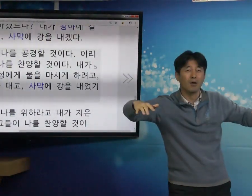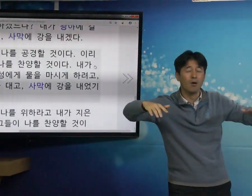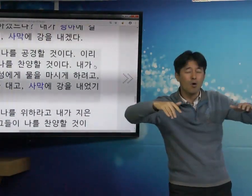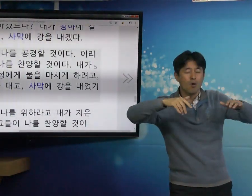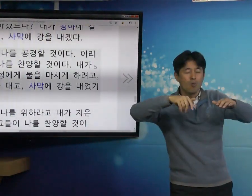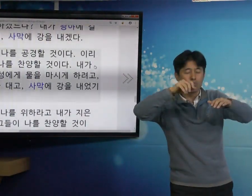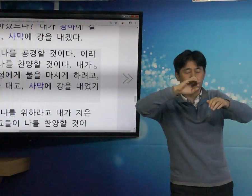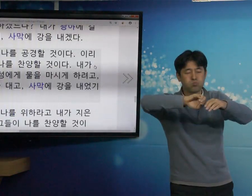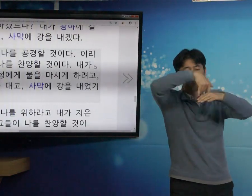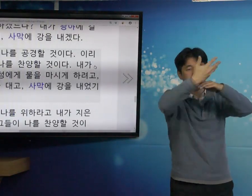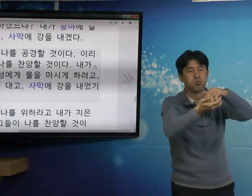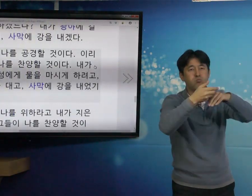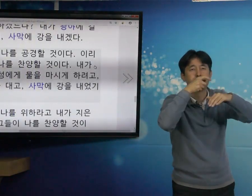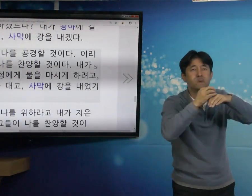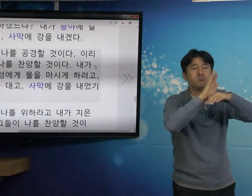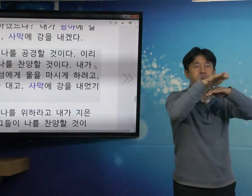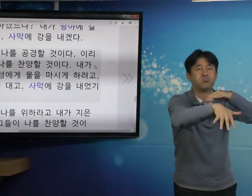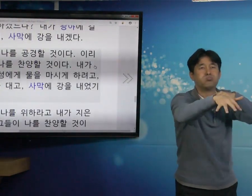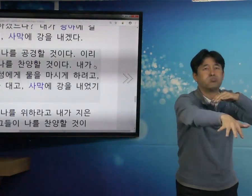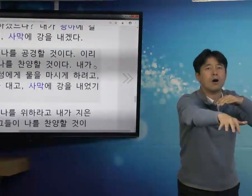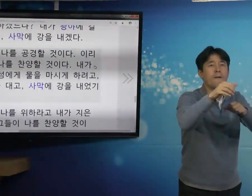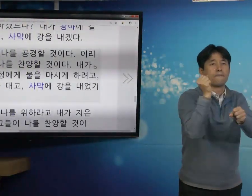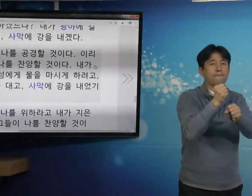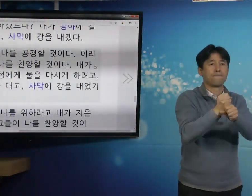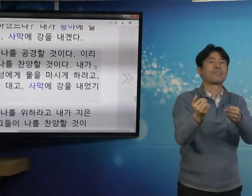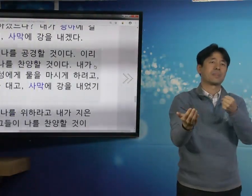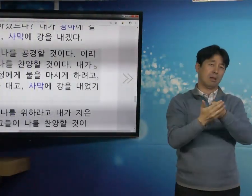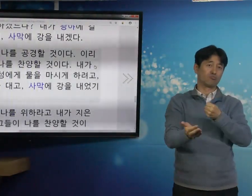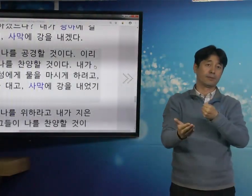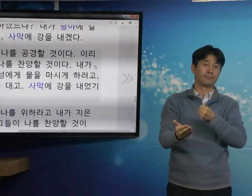사막에 강을 내었기 때문이다.